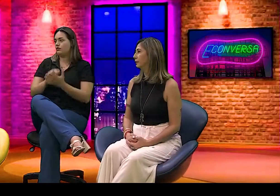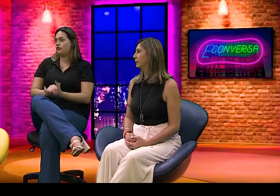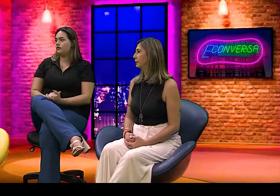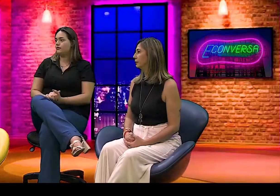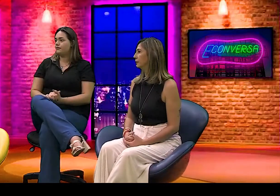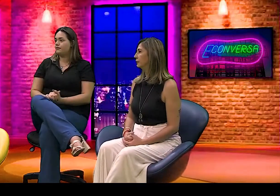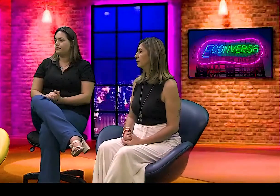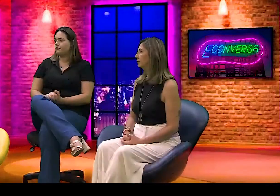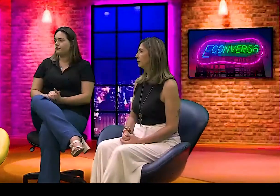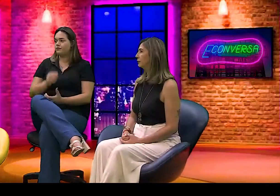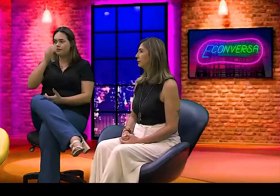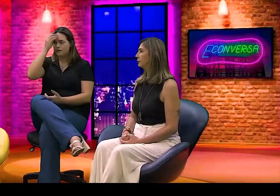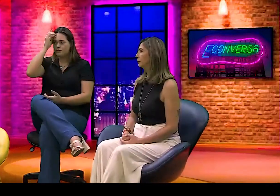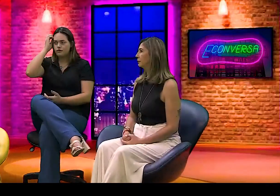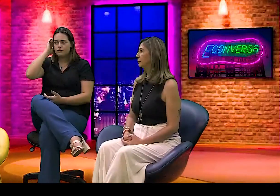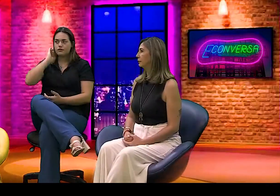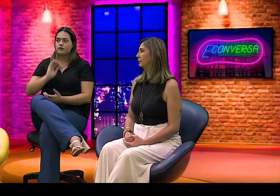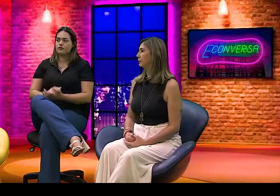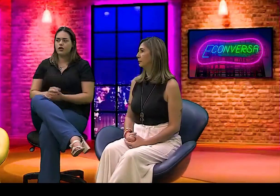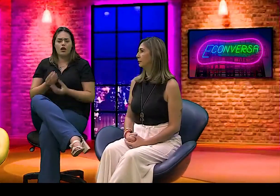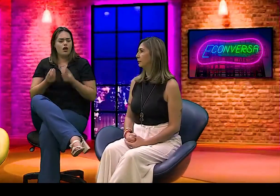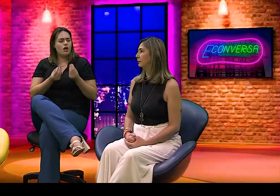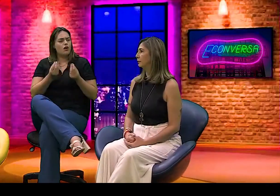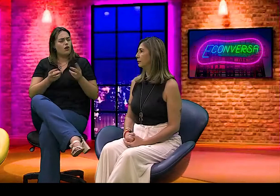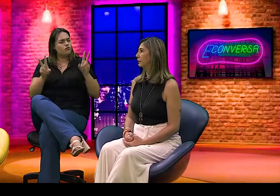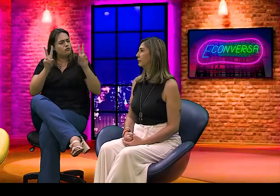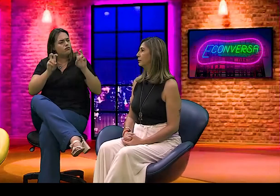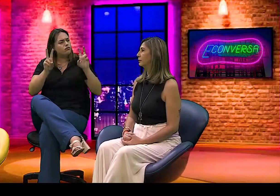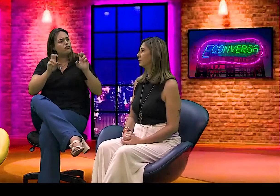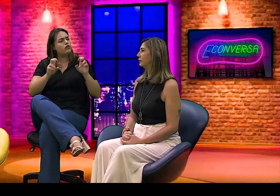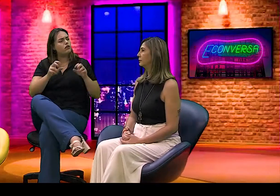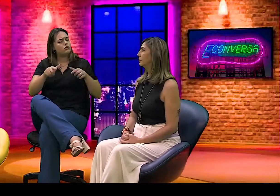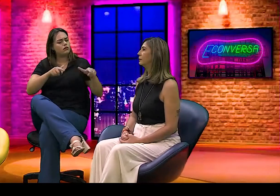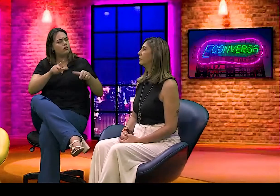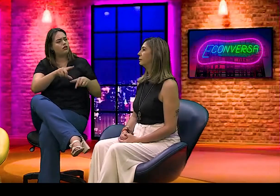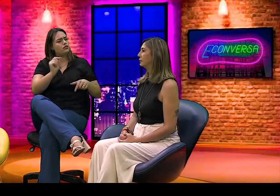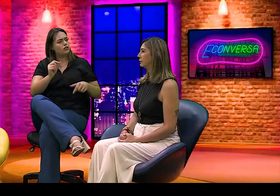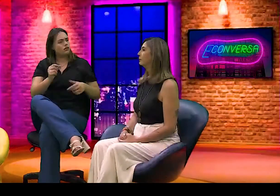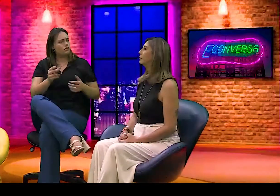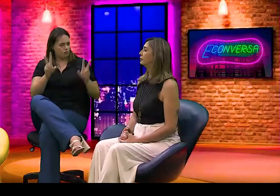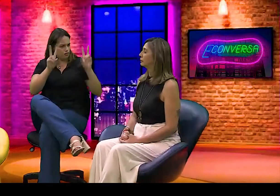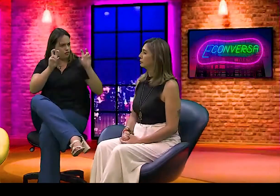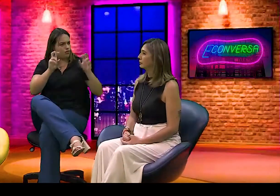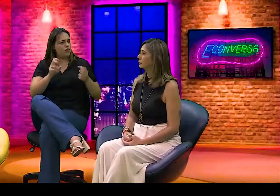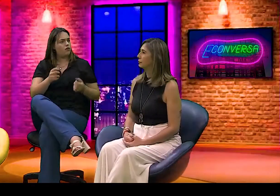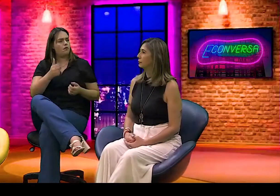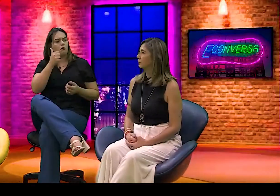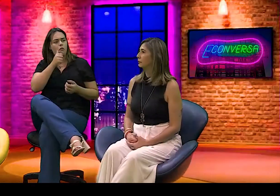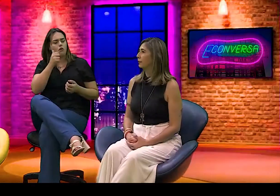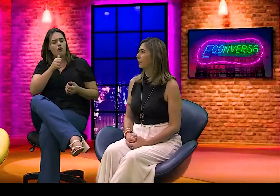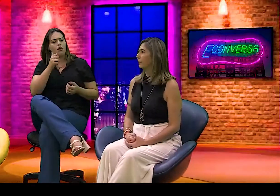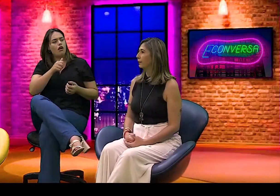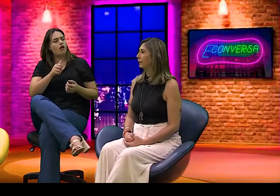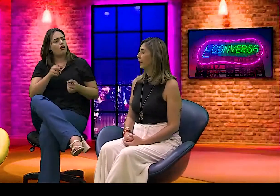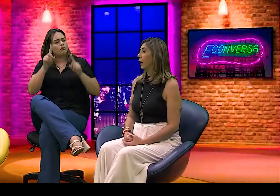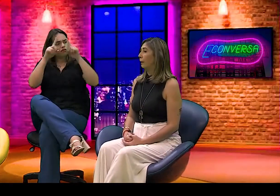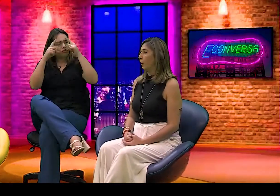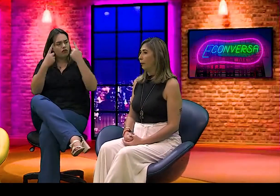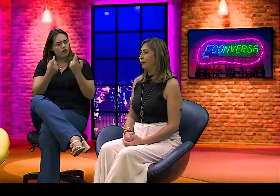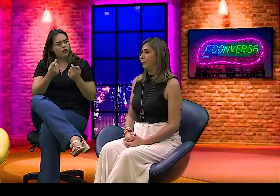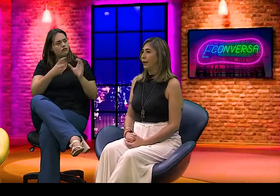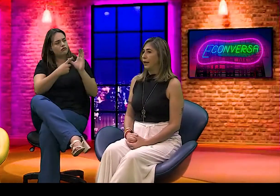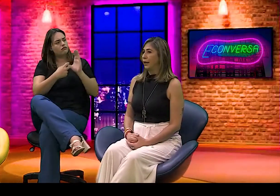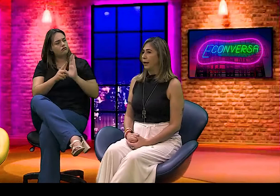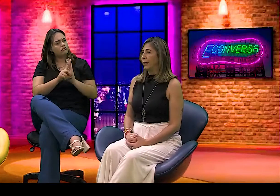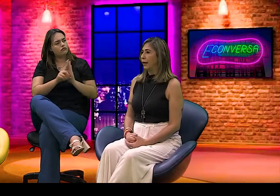E como que você escolheu aí trabalhar com esses temas, né, a mulher em situação de violência e a dependência química?